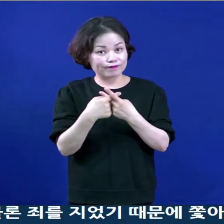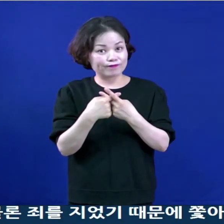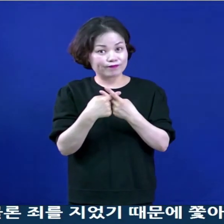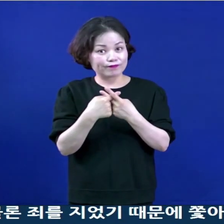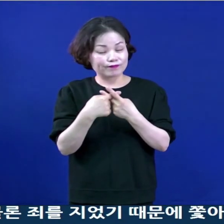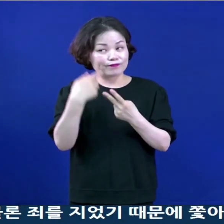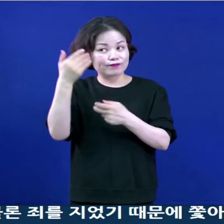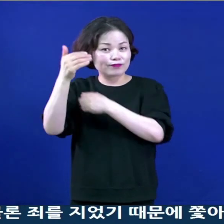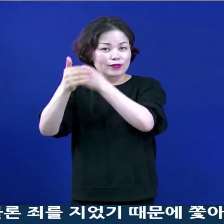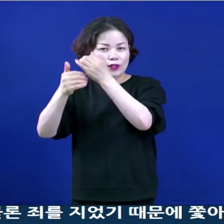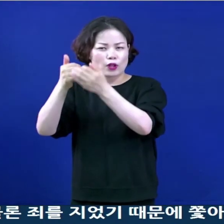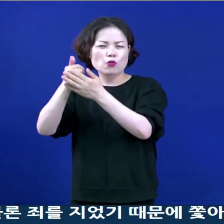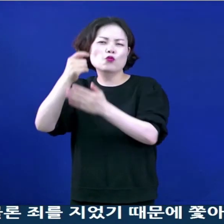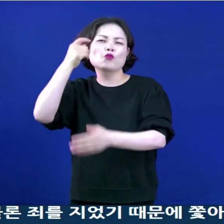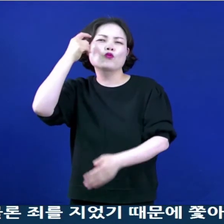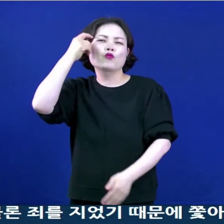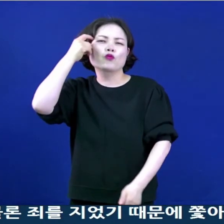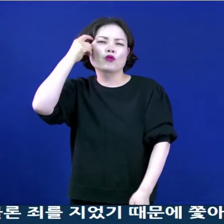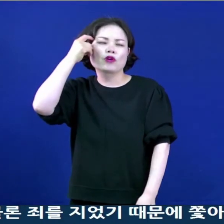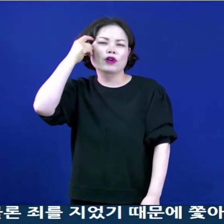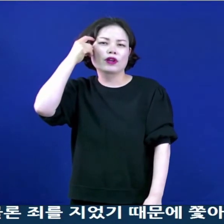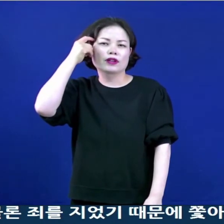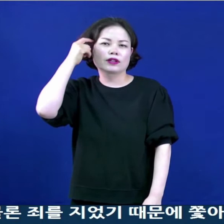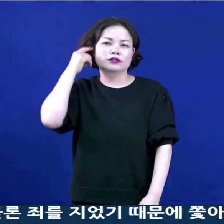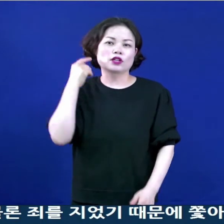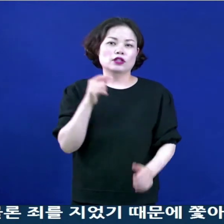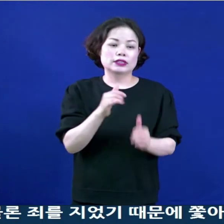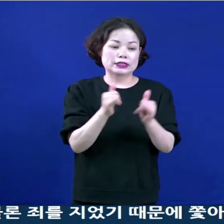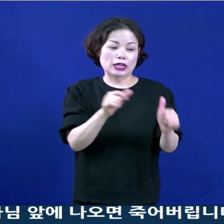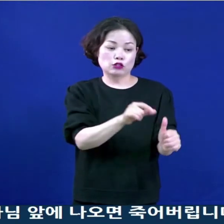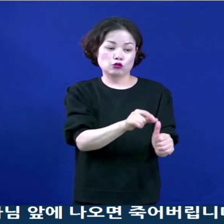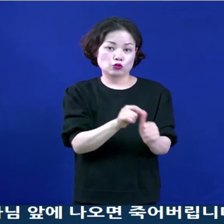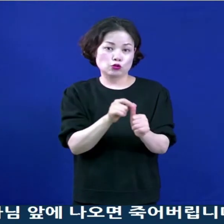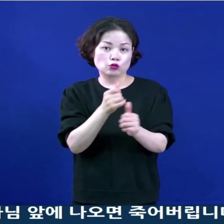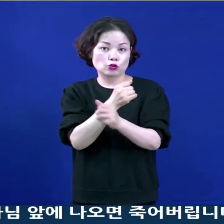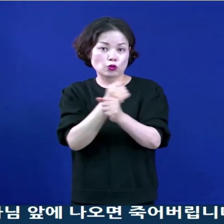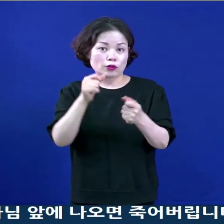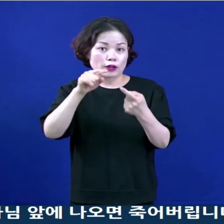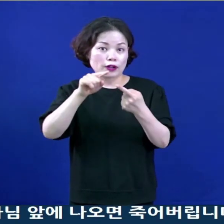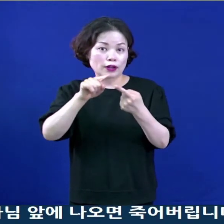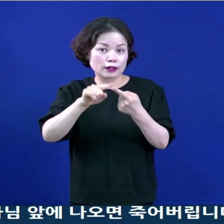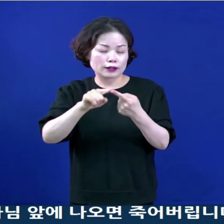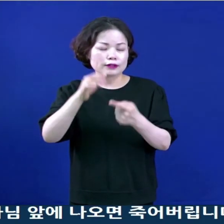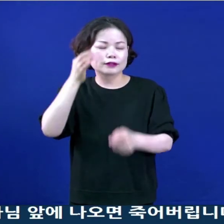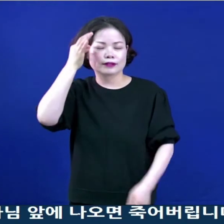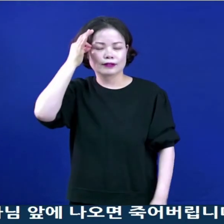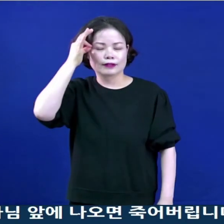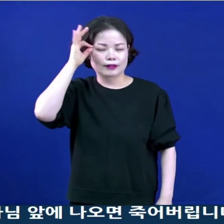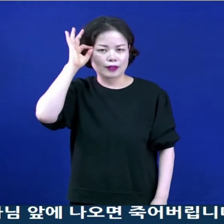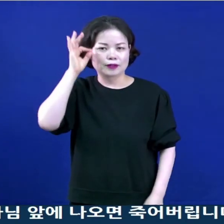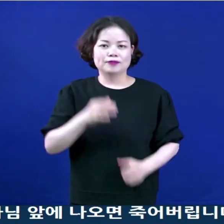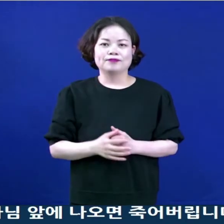그 다음에 하나님이 왜 인간을 다시 구속하시는가, 그 이유들을 깨닫게 되는 거죠.